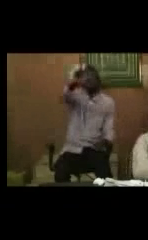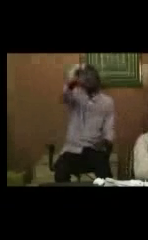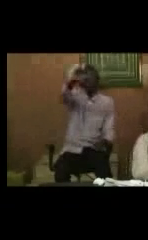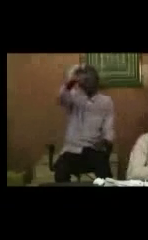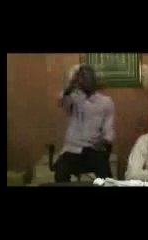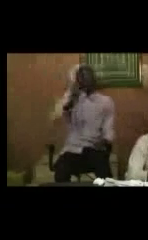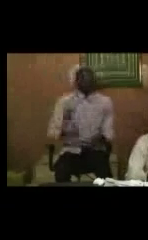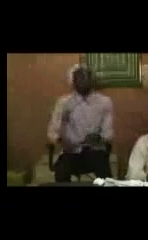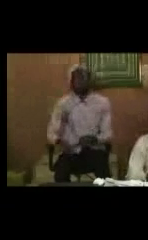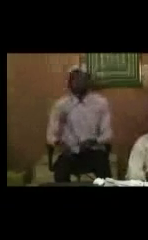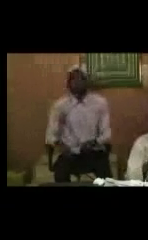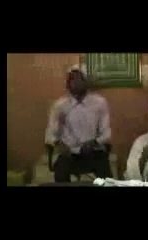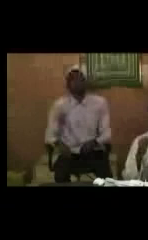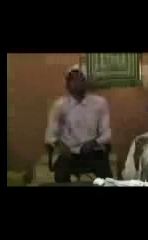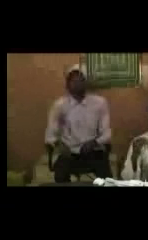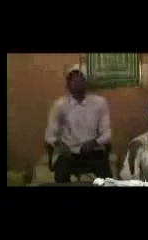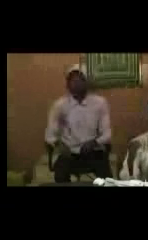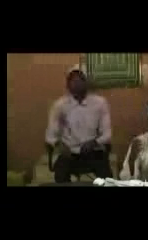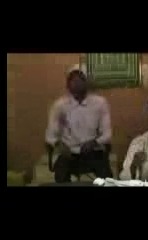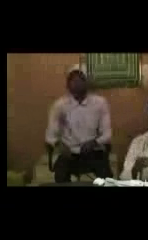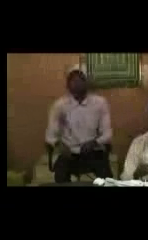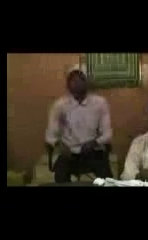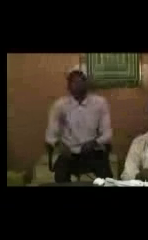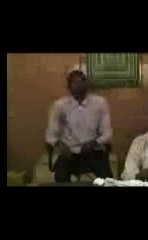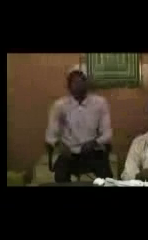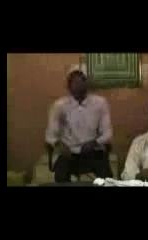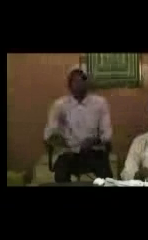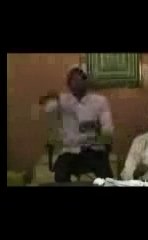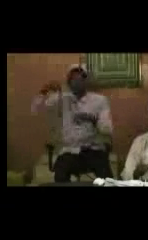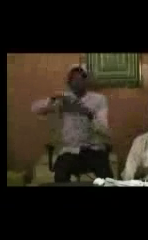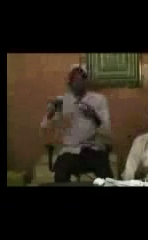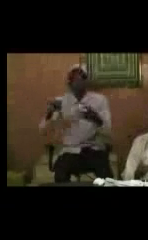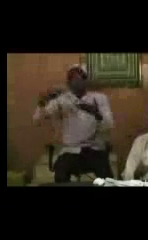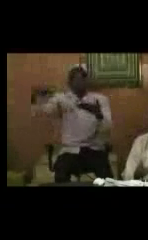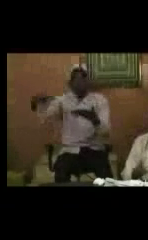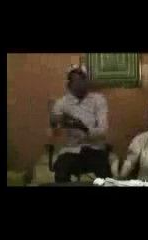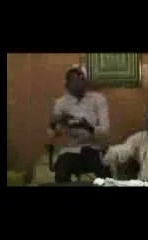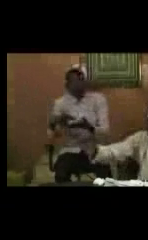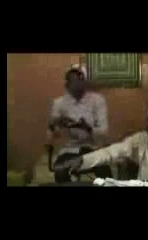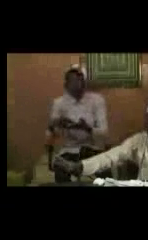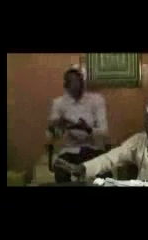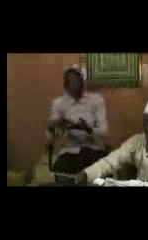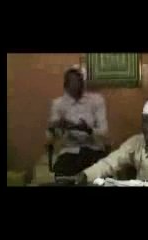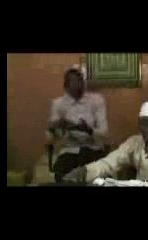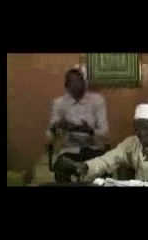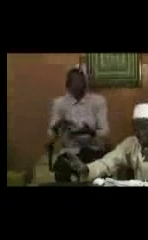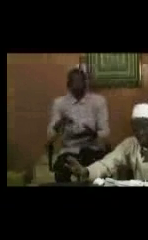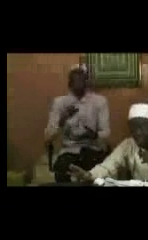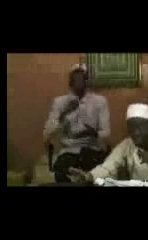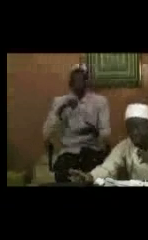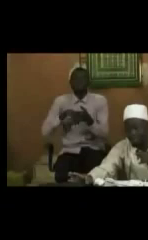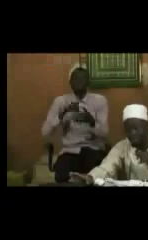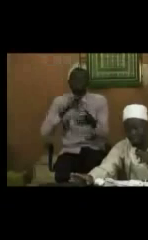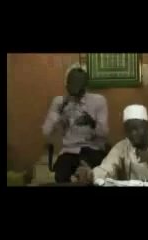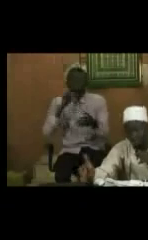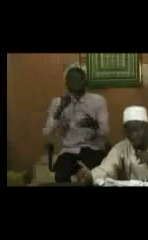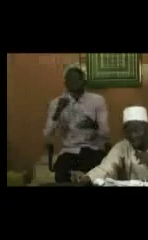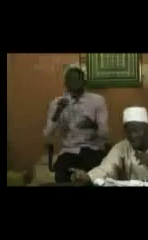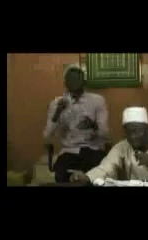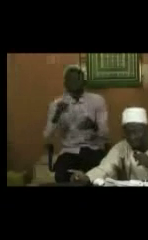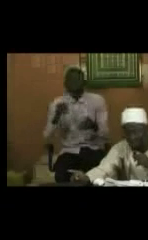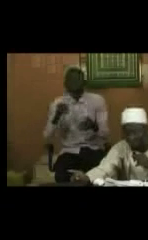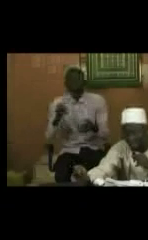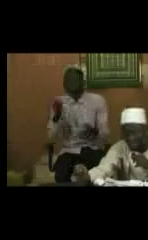wo sere wa fun yin okun bete gbogbo eran ti me to ku fun ara re ni je maita